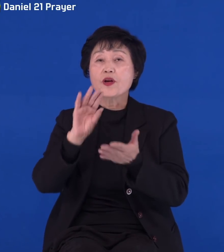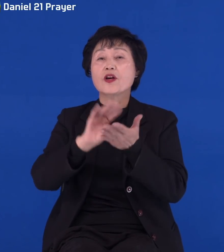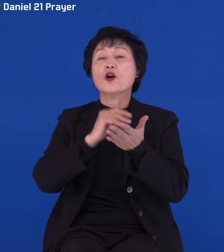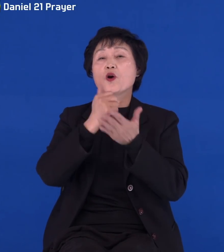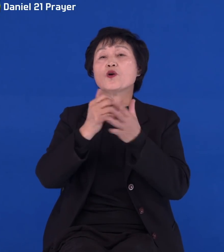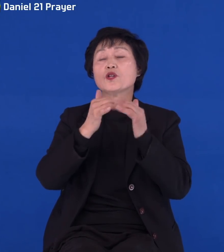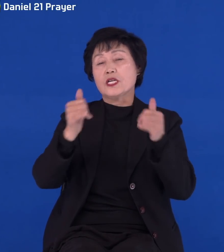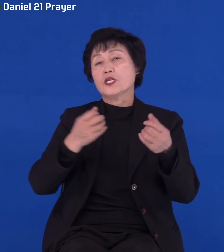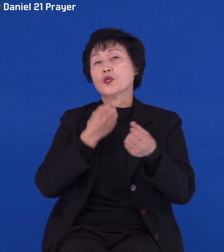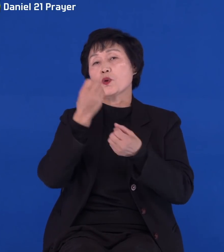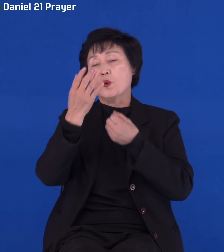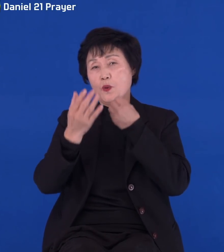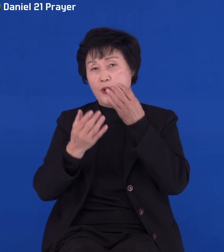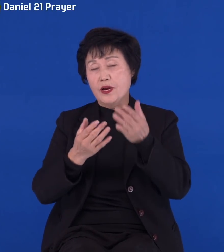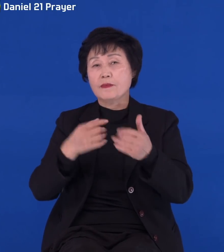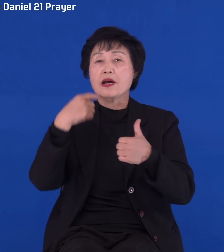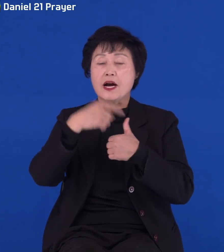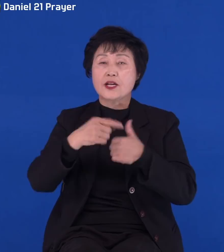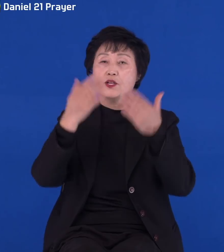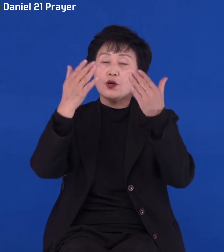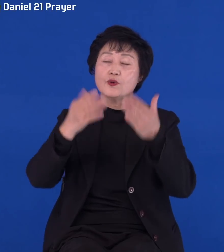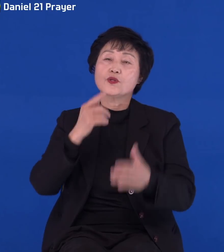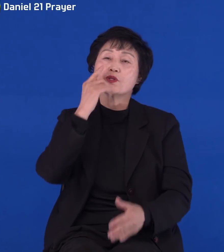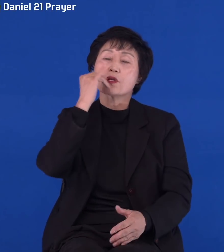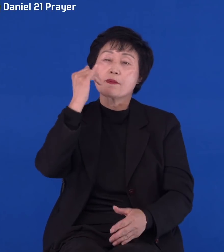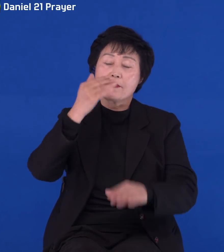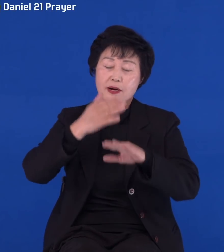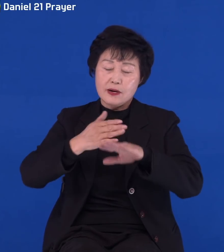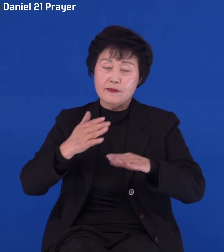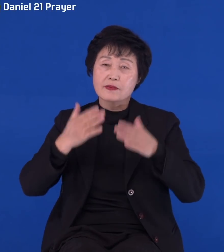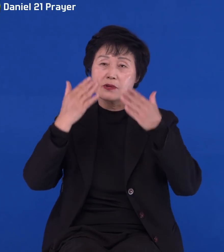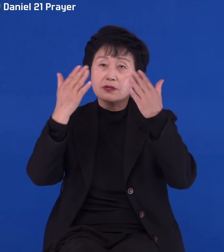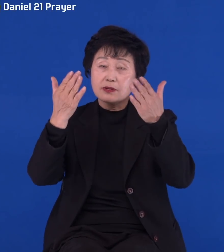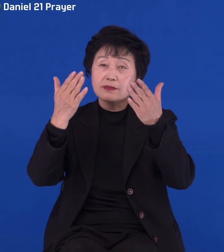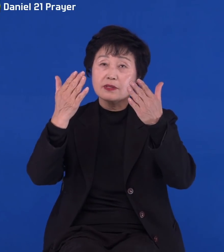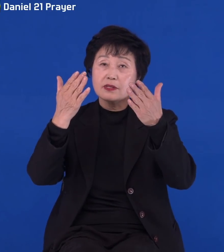하나님께 감사를 드립니다. 당신의 은혜는 우리에게